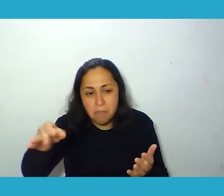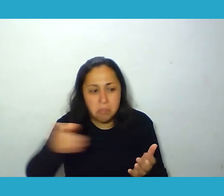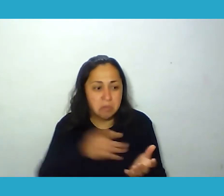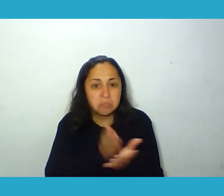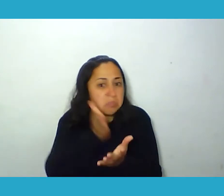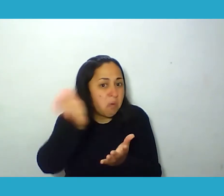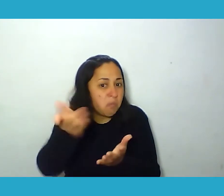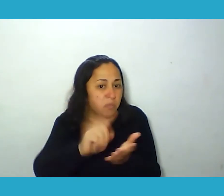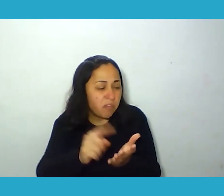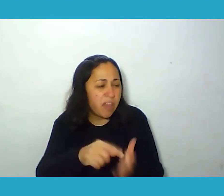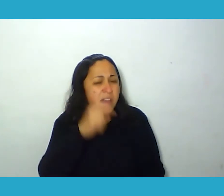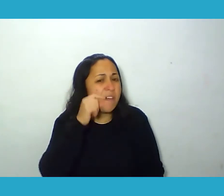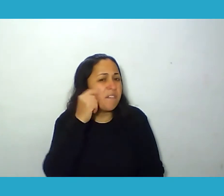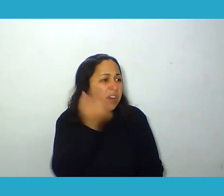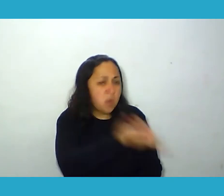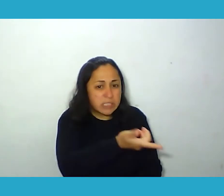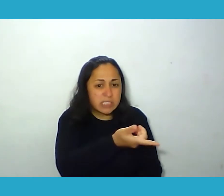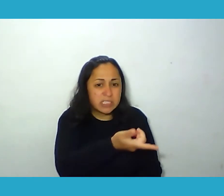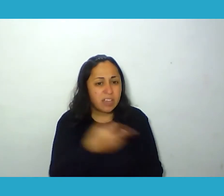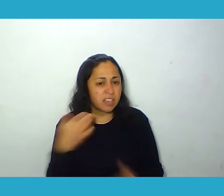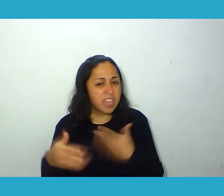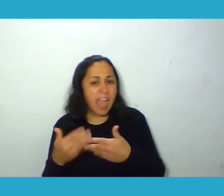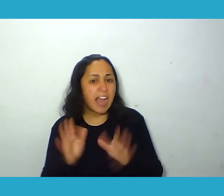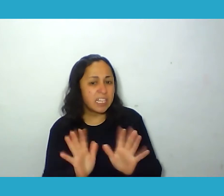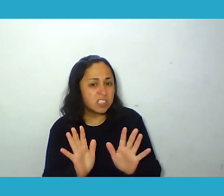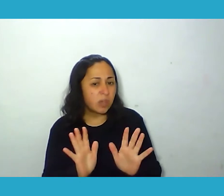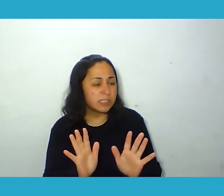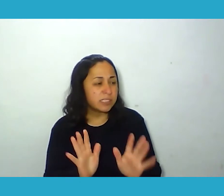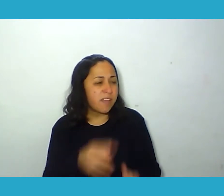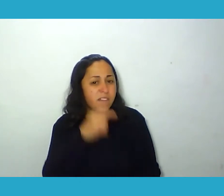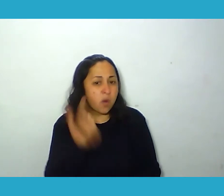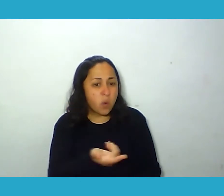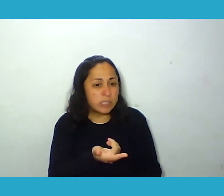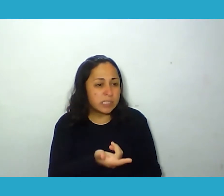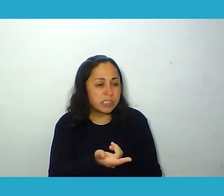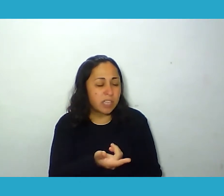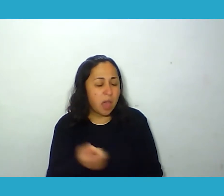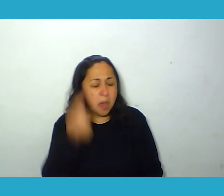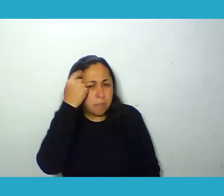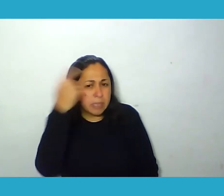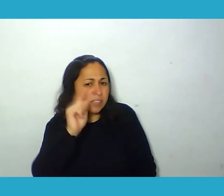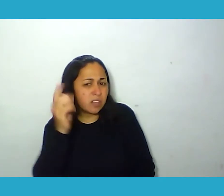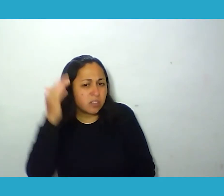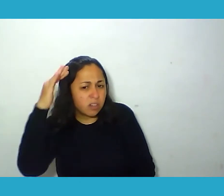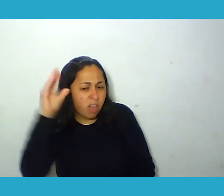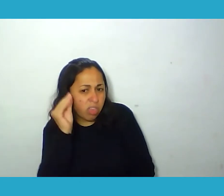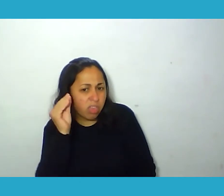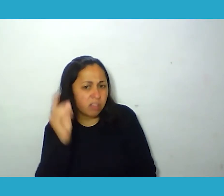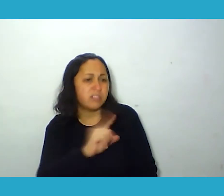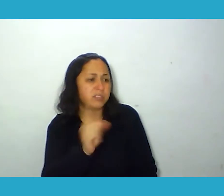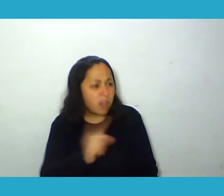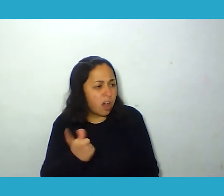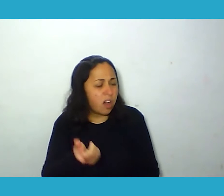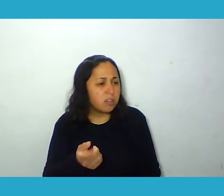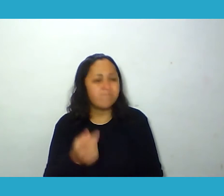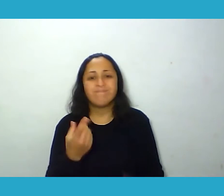afectado por la obra. Es una vergüenza que pase esto, afirma, así como que subestimen a los ciudadanos. Considera que esta